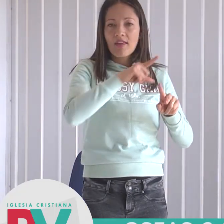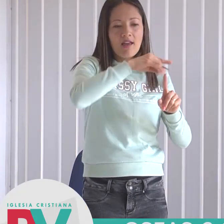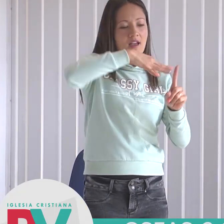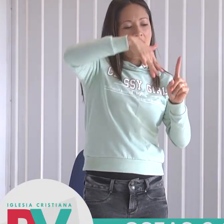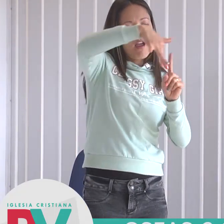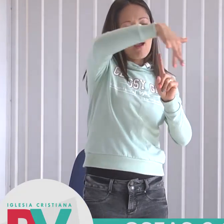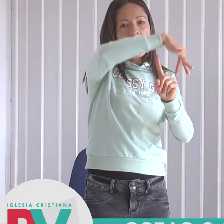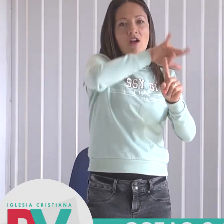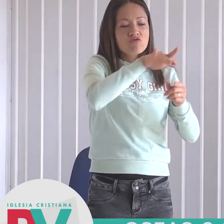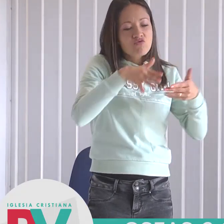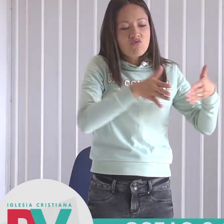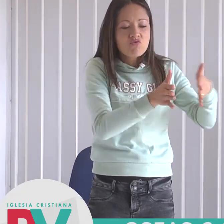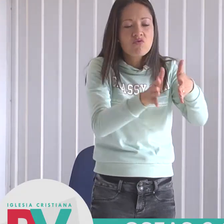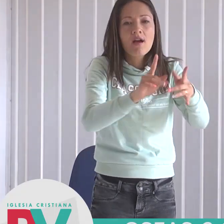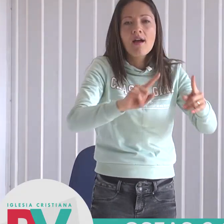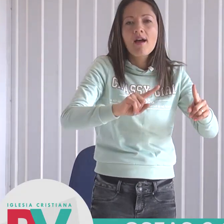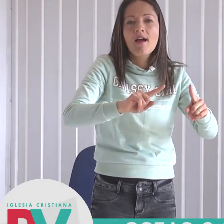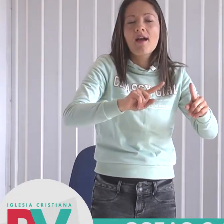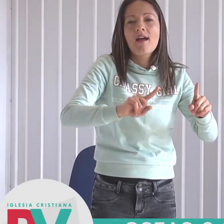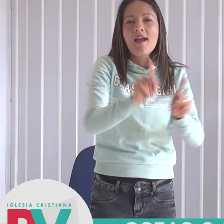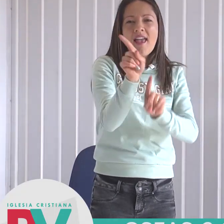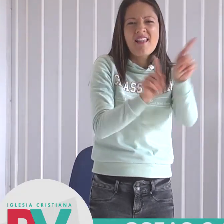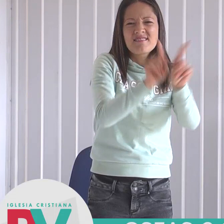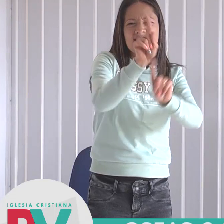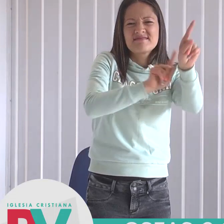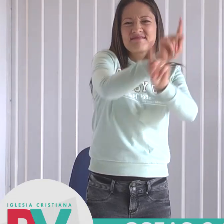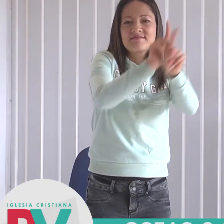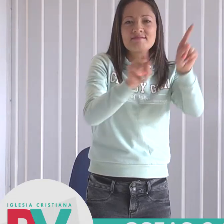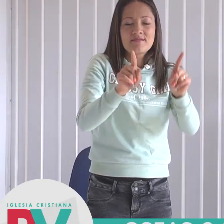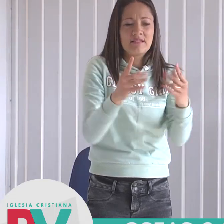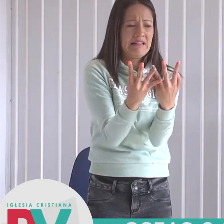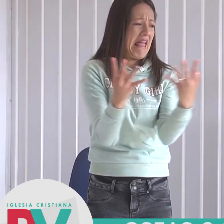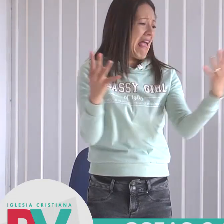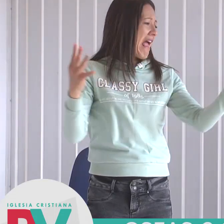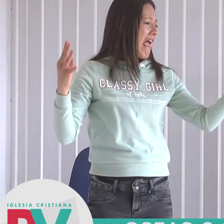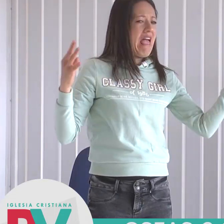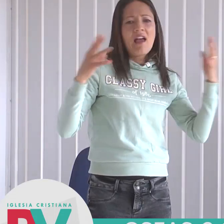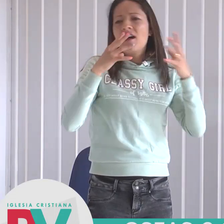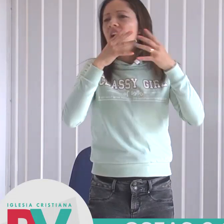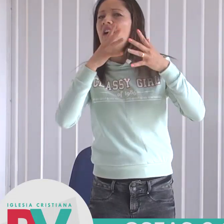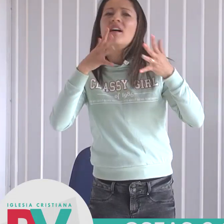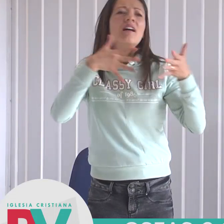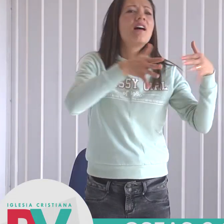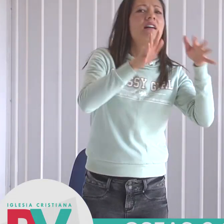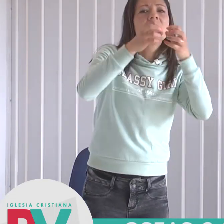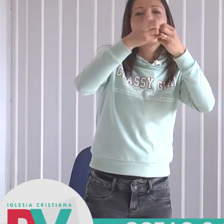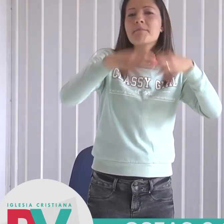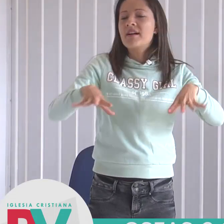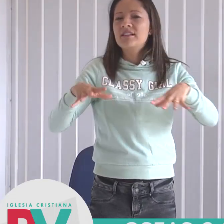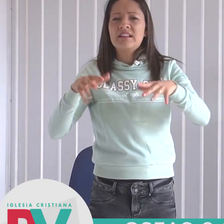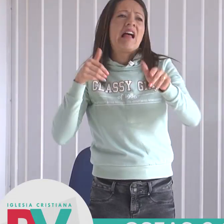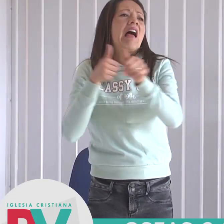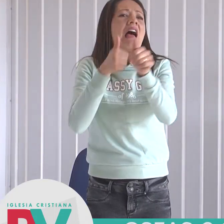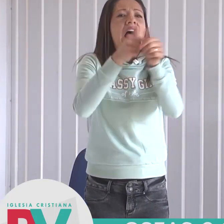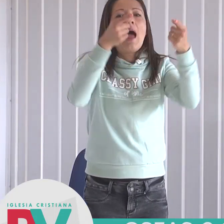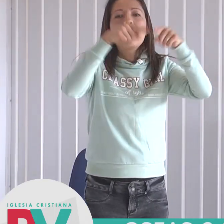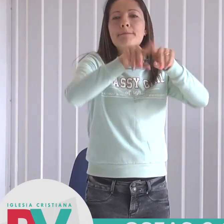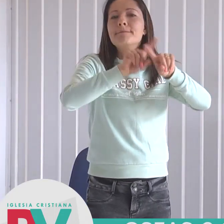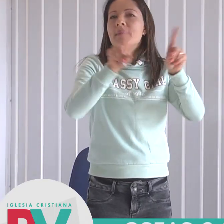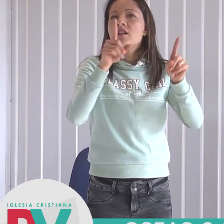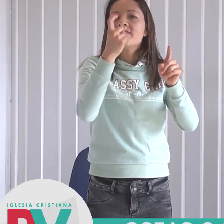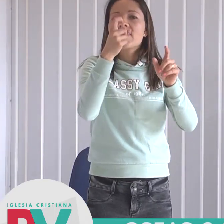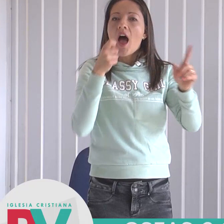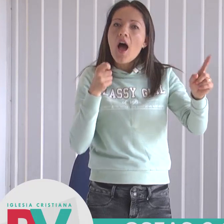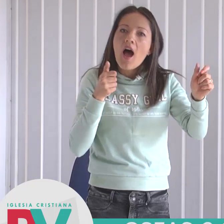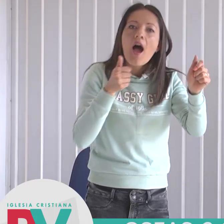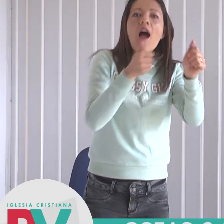camino, y la cercaré con seto, y no hallará sus caminos. Seguirá a sus amantes, y no los alcanzará,